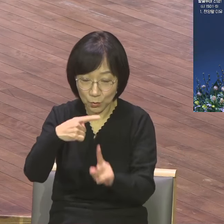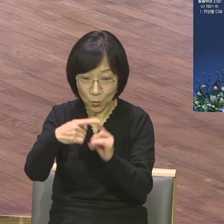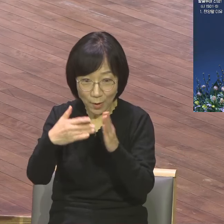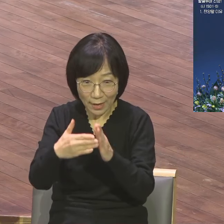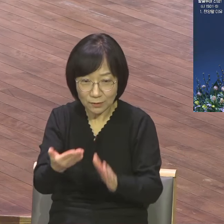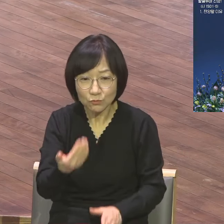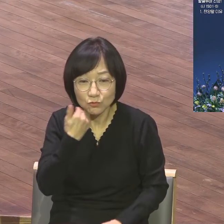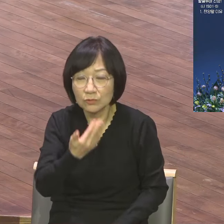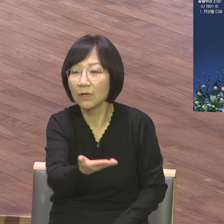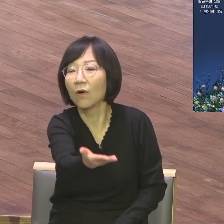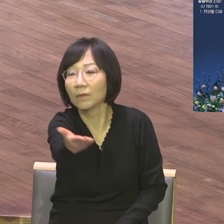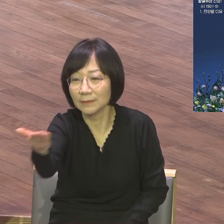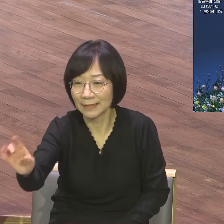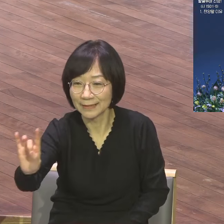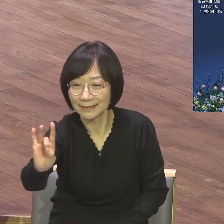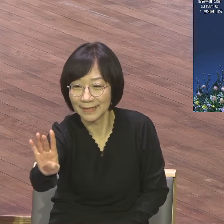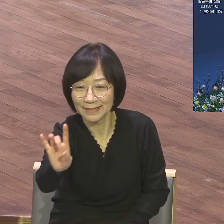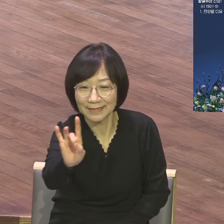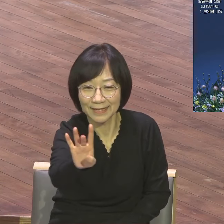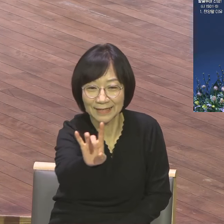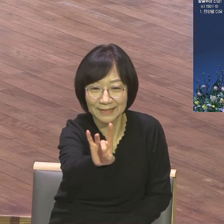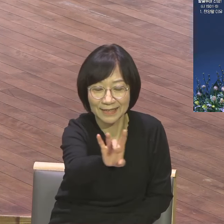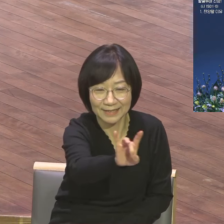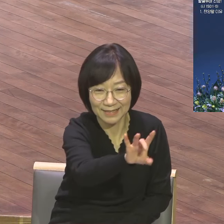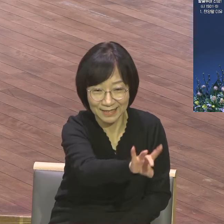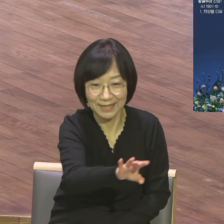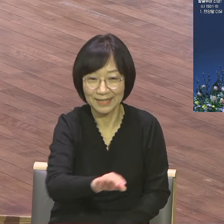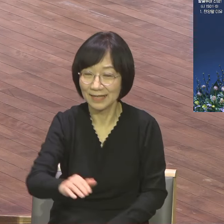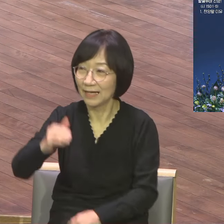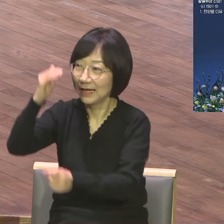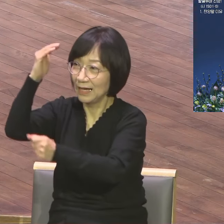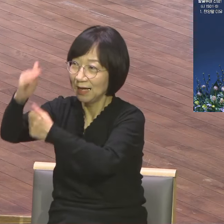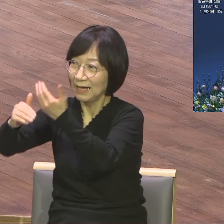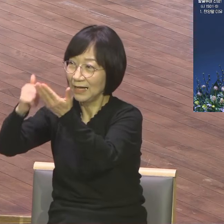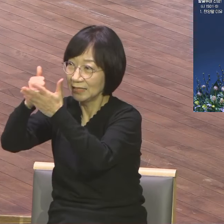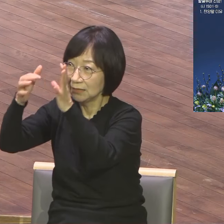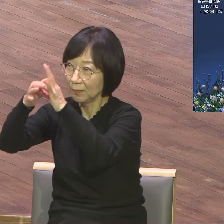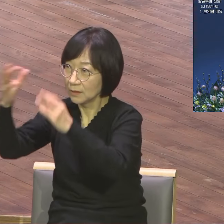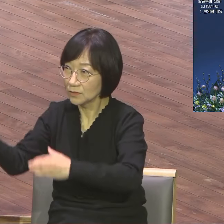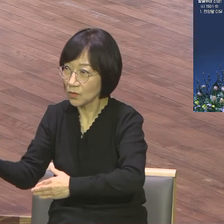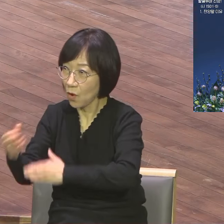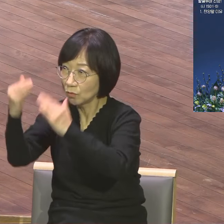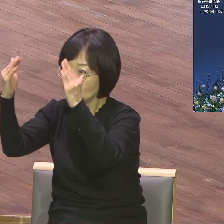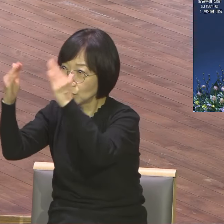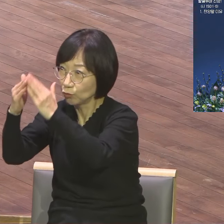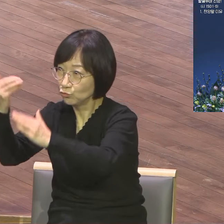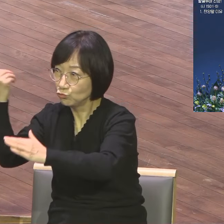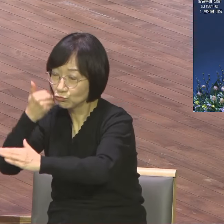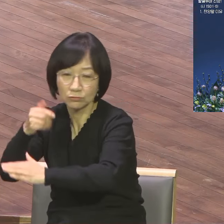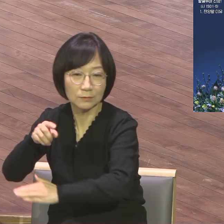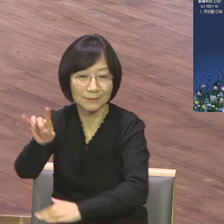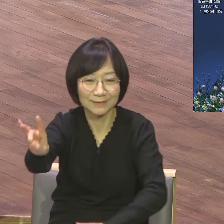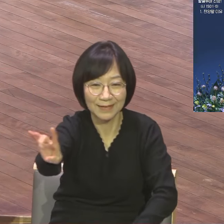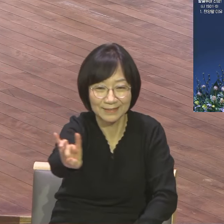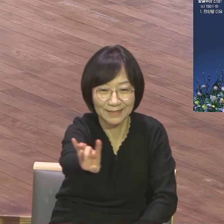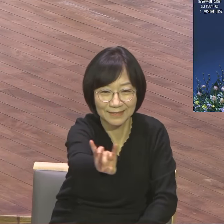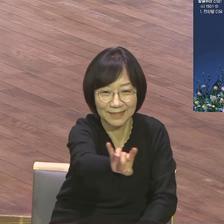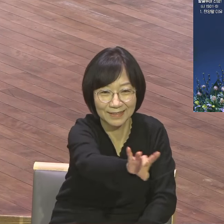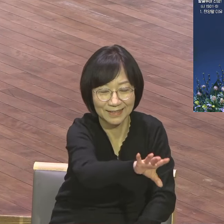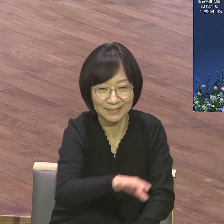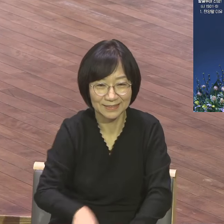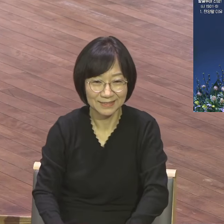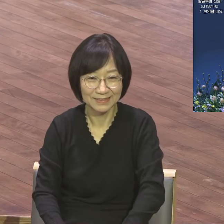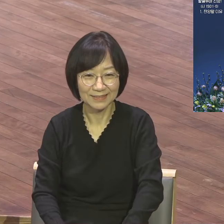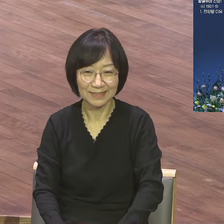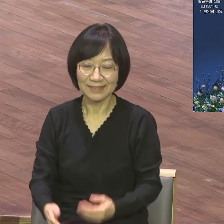찬양하라 이 말은 하나님의 성전인 여러분 개개인이 찬양의 장소란 말이에요. 내가 개인이